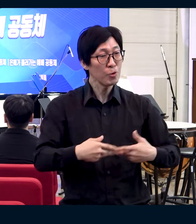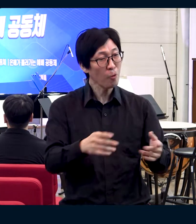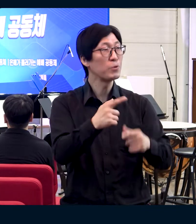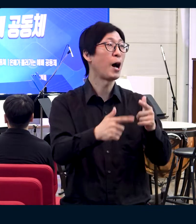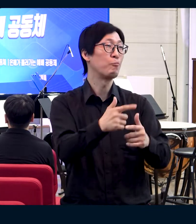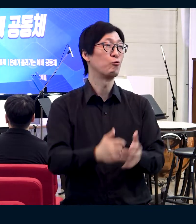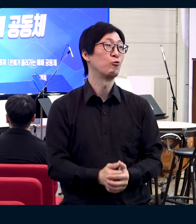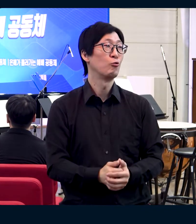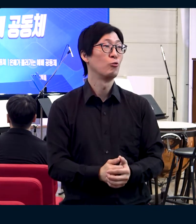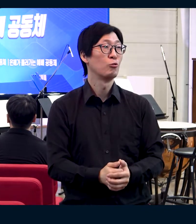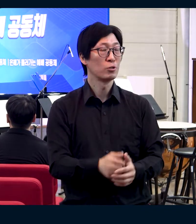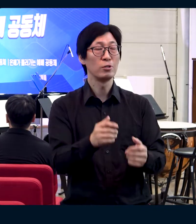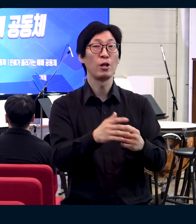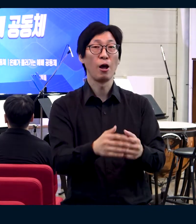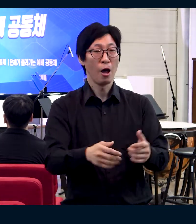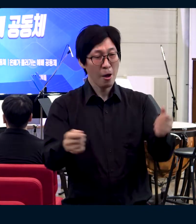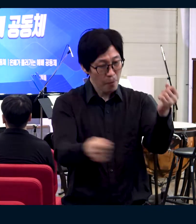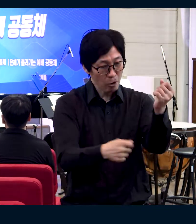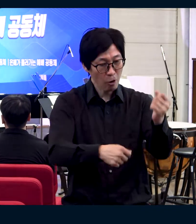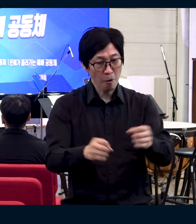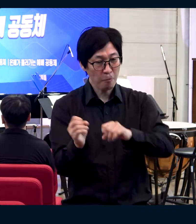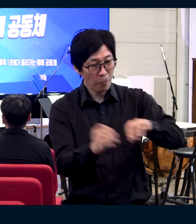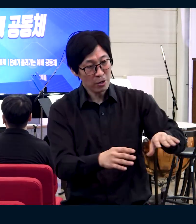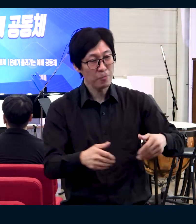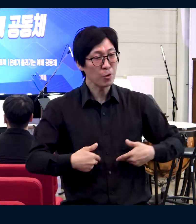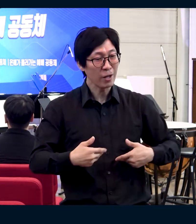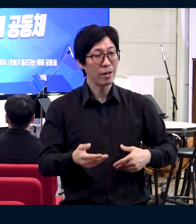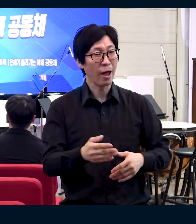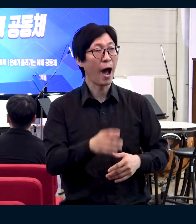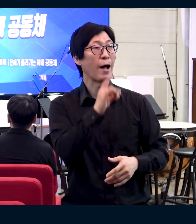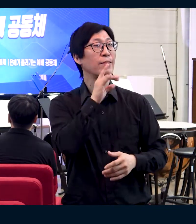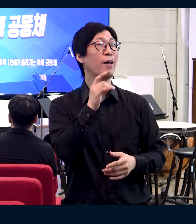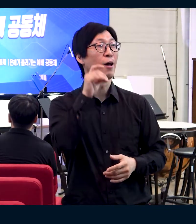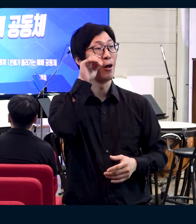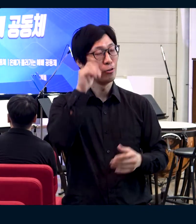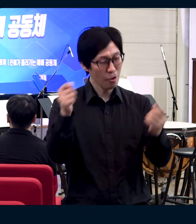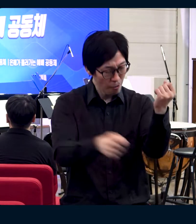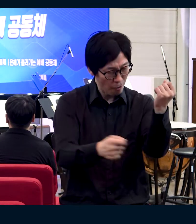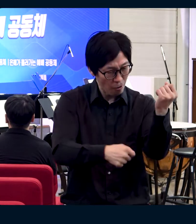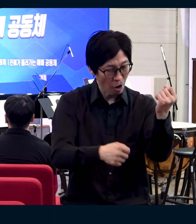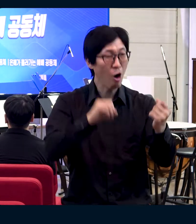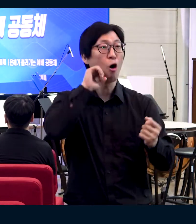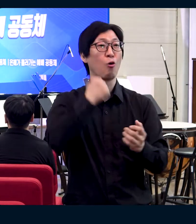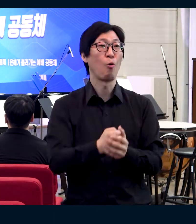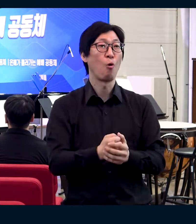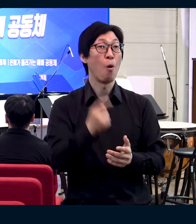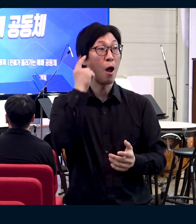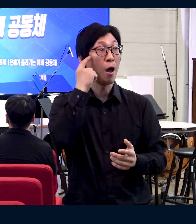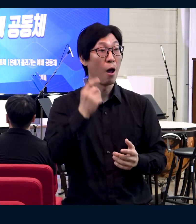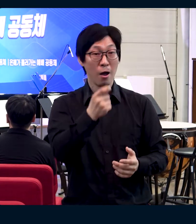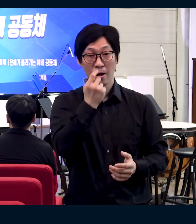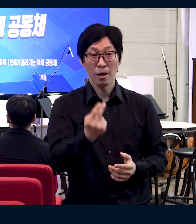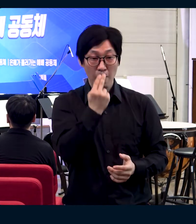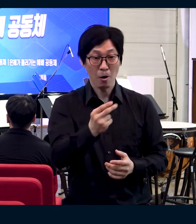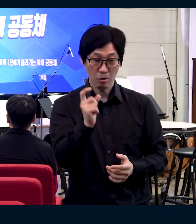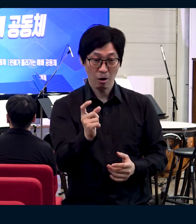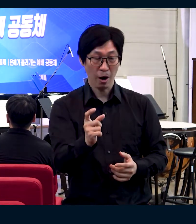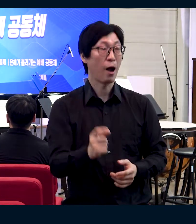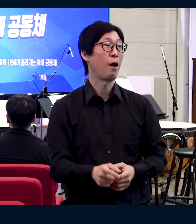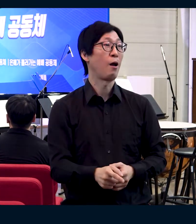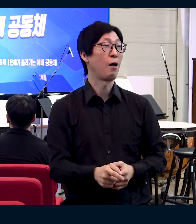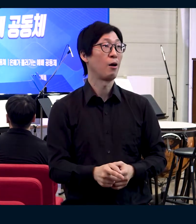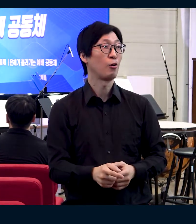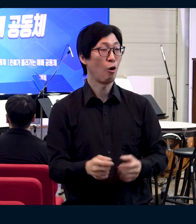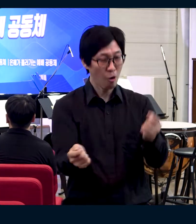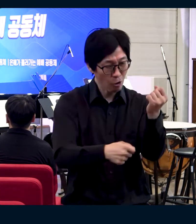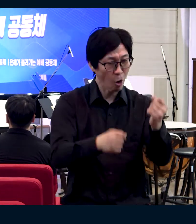차 있는 걸 베어버려야 되는데 이게 또 베어버리기도 쉽지 않아. 왜냐하면 번식력이 강해가지고 가시도 많고. 그래서 아주 골칫거리가 된